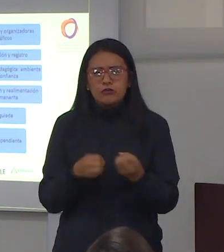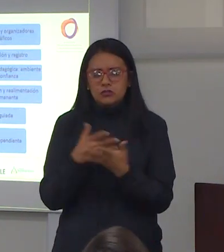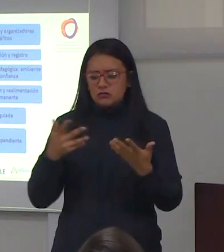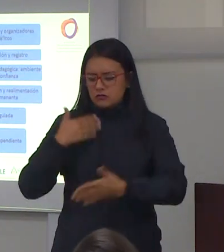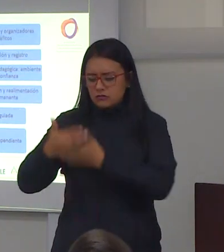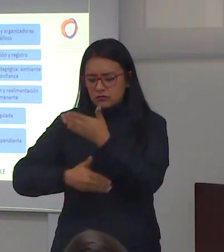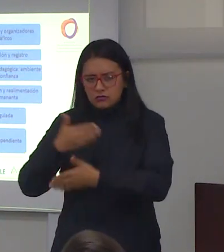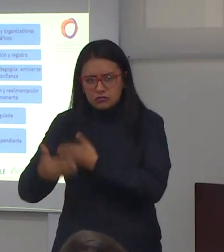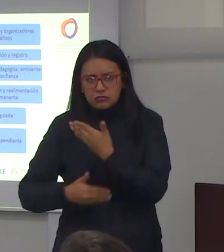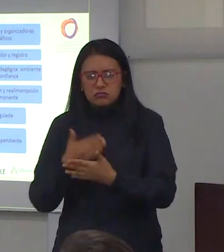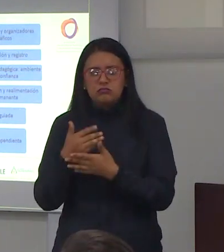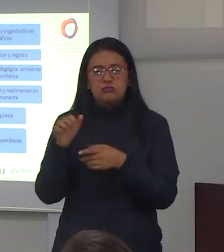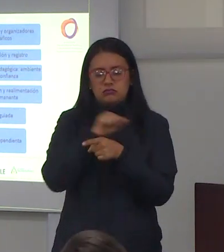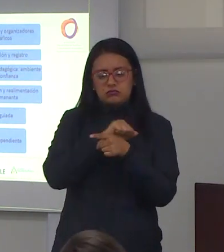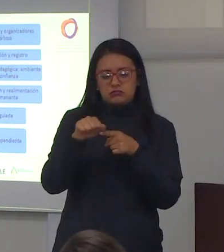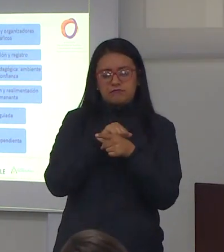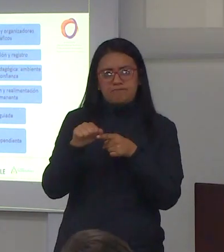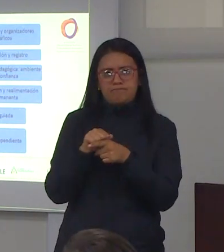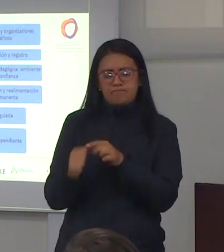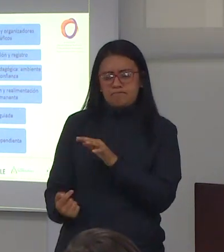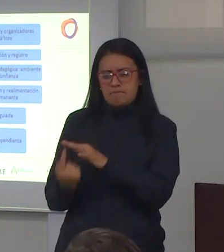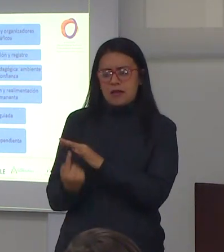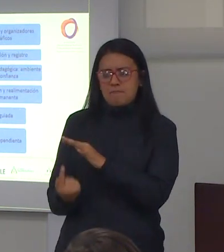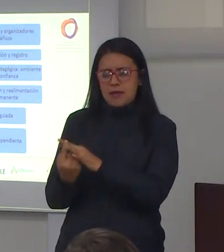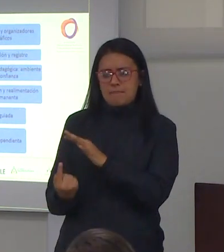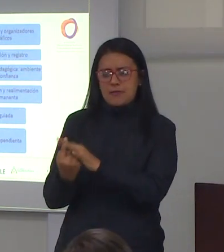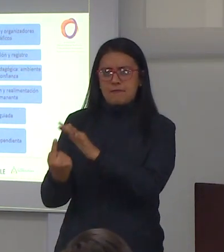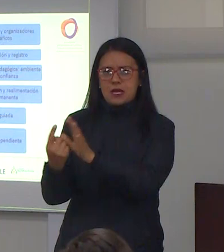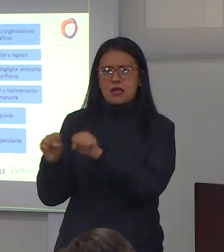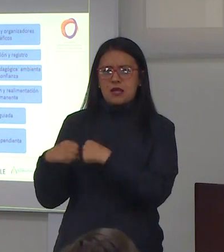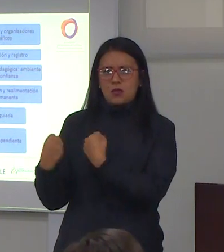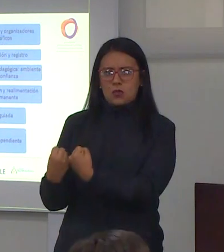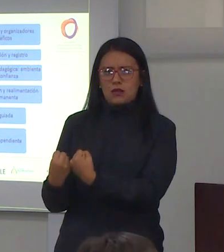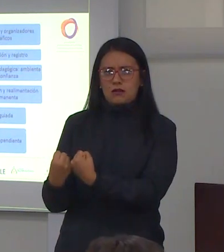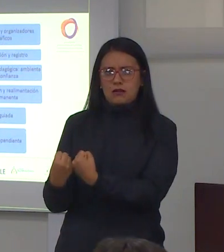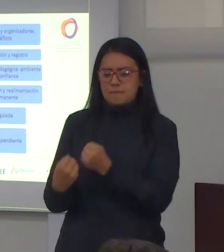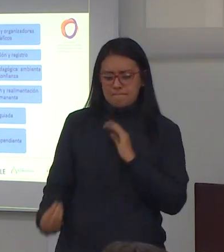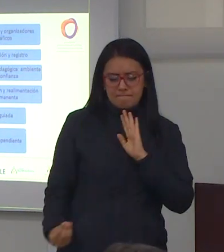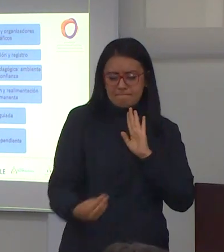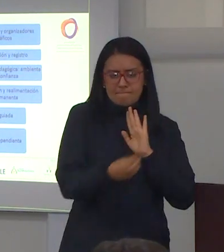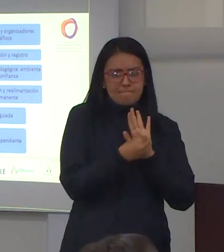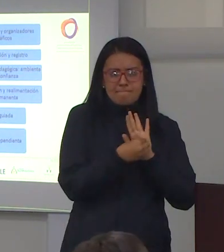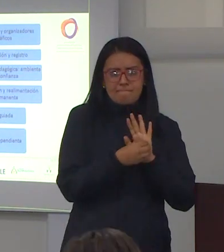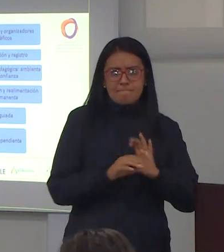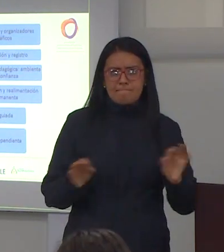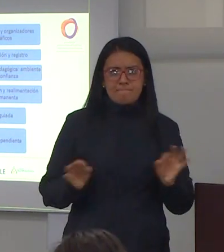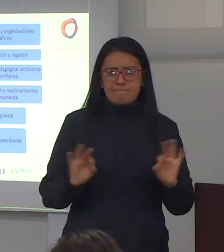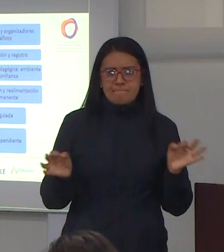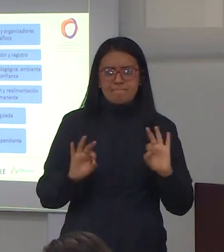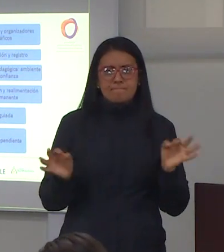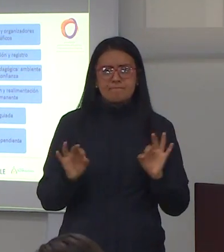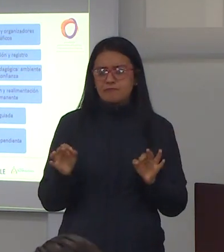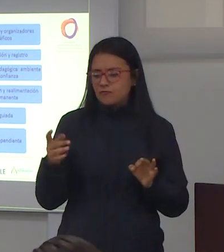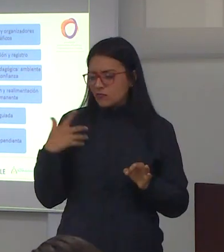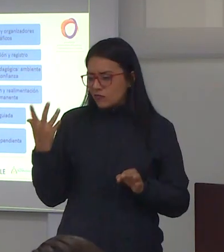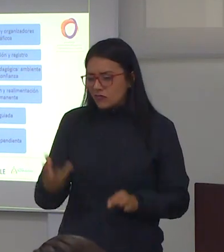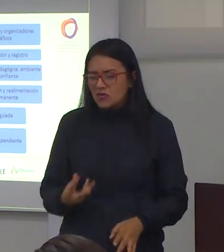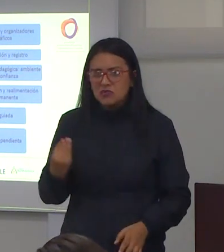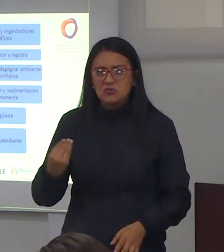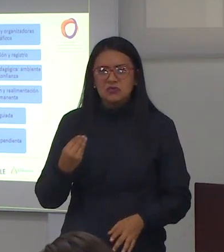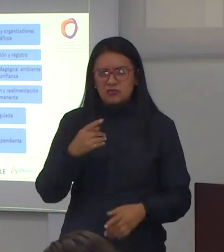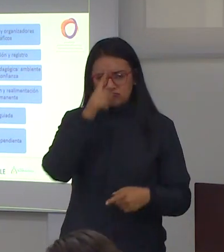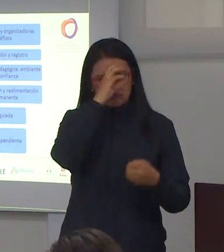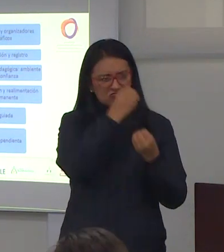procesos, que hay prácticas que van sucediendo en el aula y que no quedan plasmadas porque como nosotros somos muy